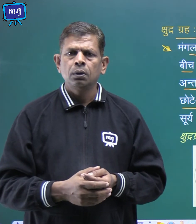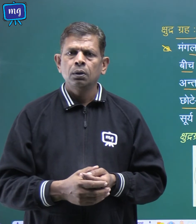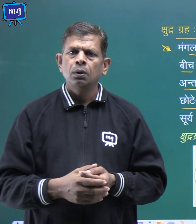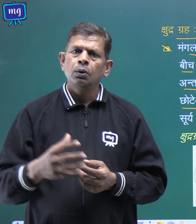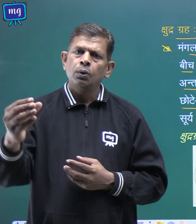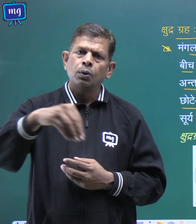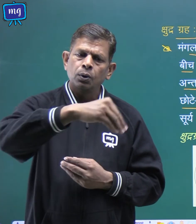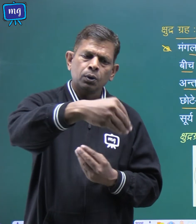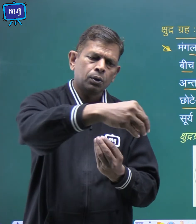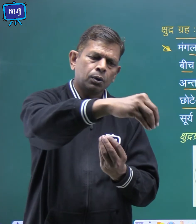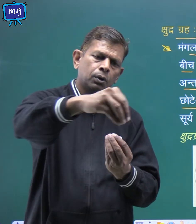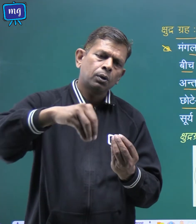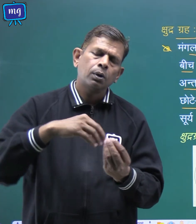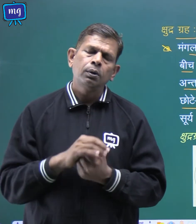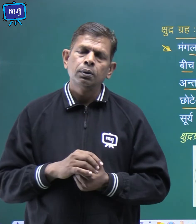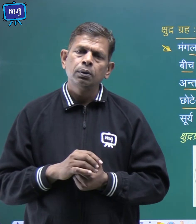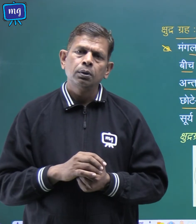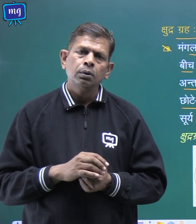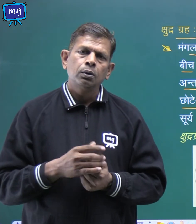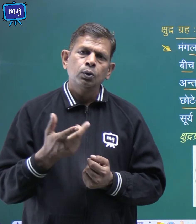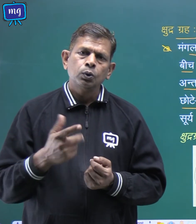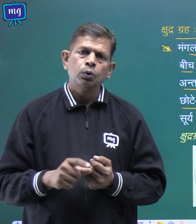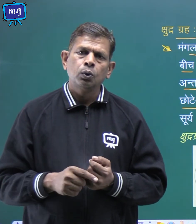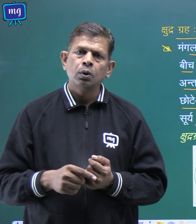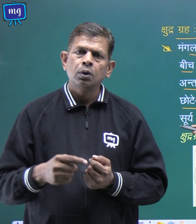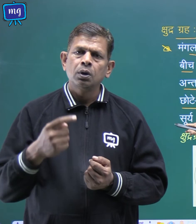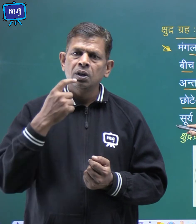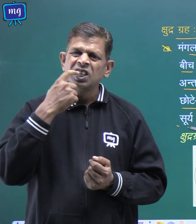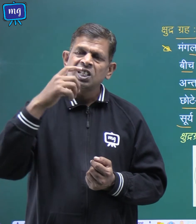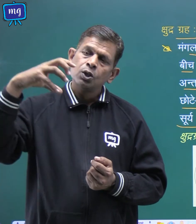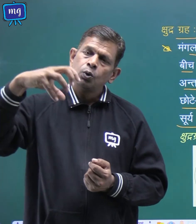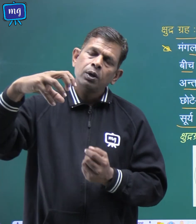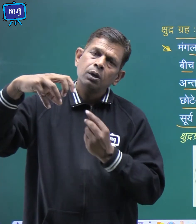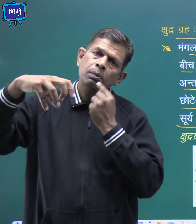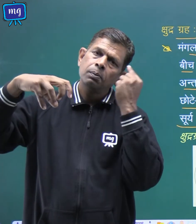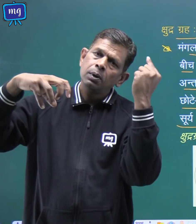घेर रखा है जो सूर्य की परिक्रमा